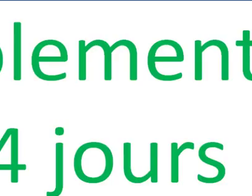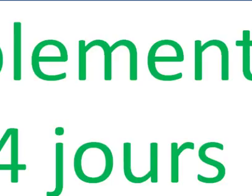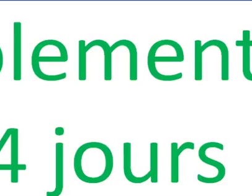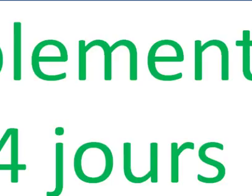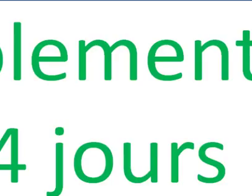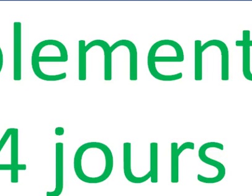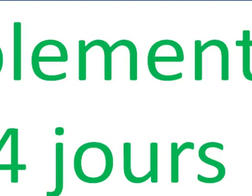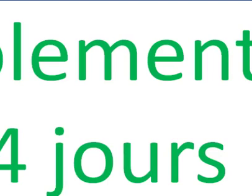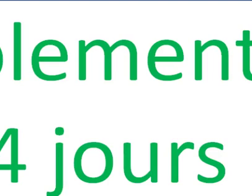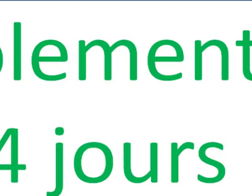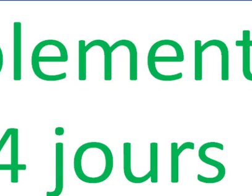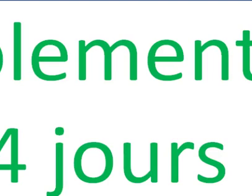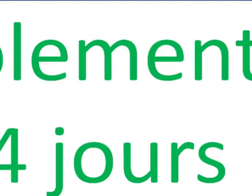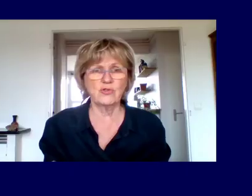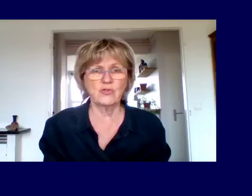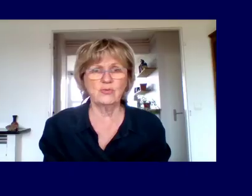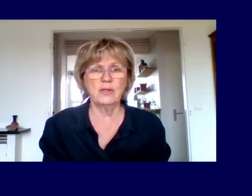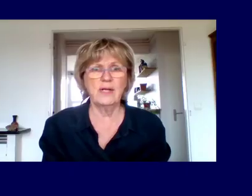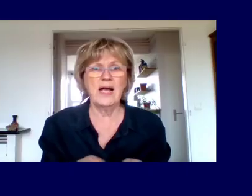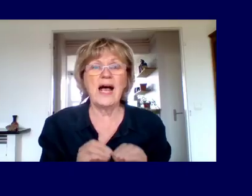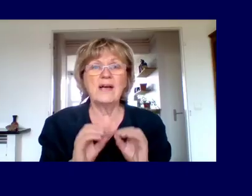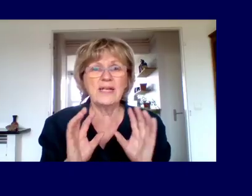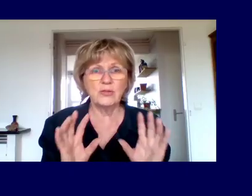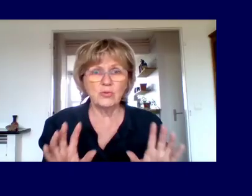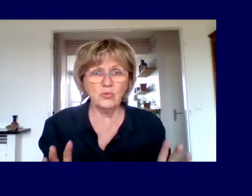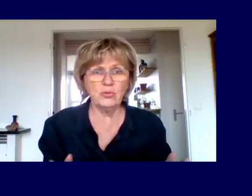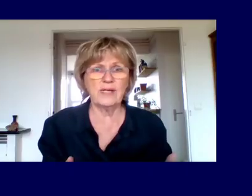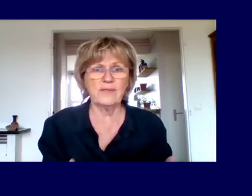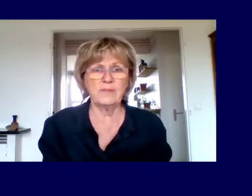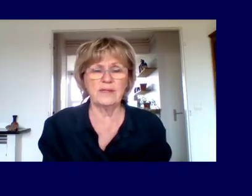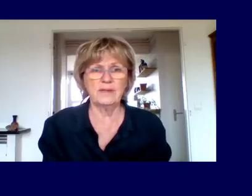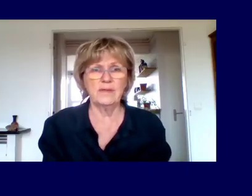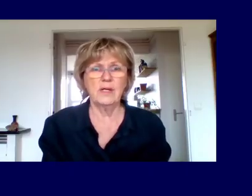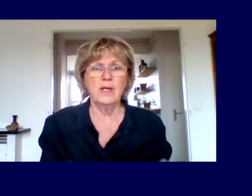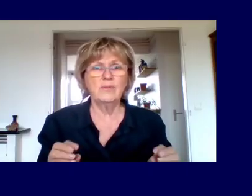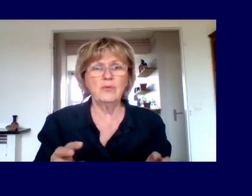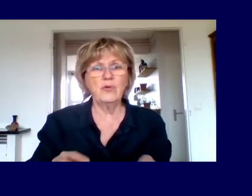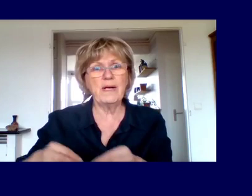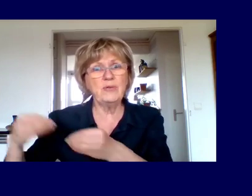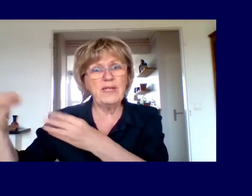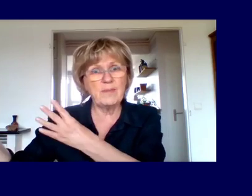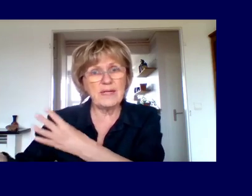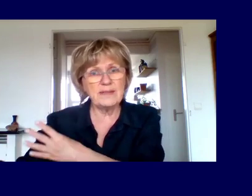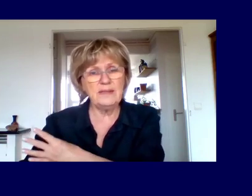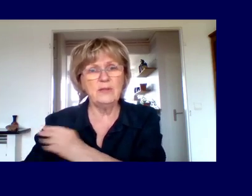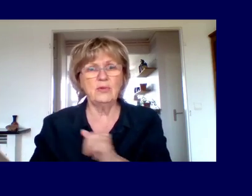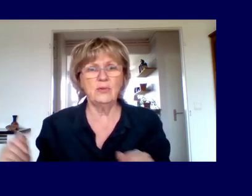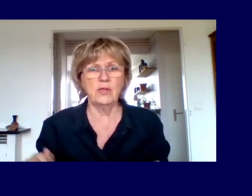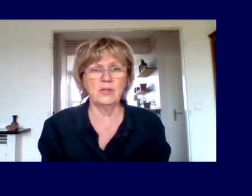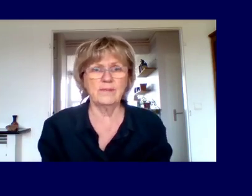pendant 14 jours avec toute la famille pour ne pas donner la maladie dehors